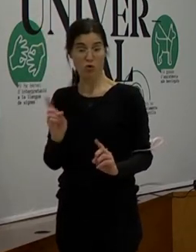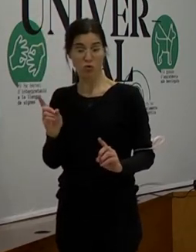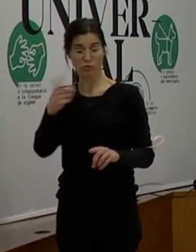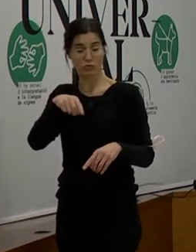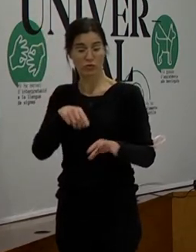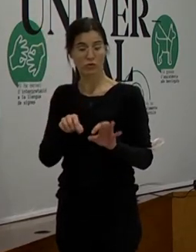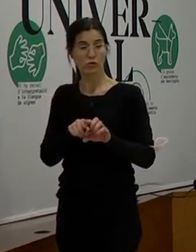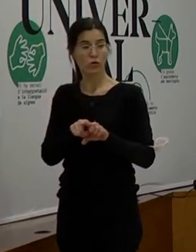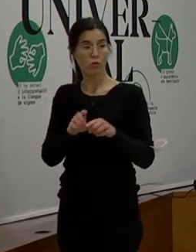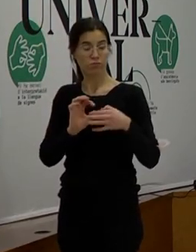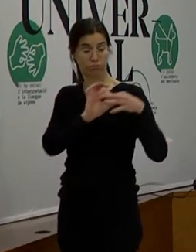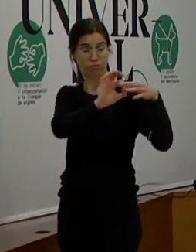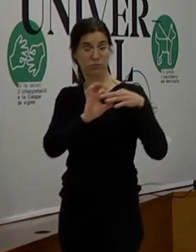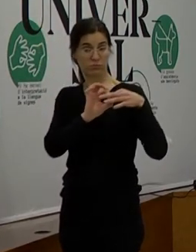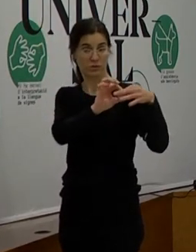estem